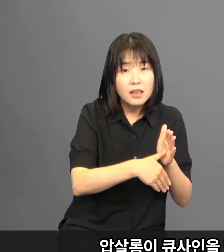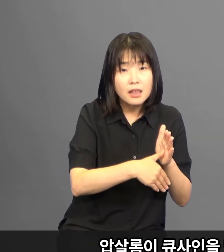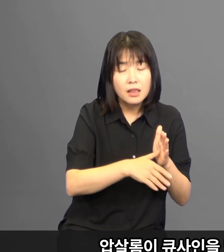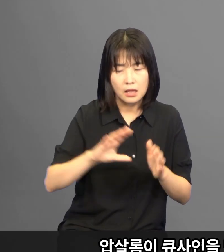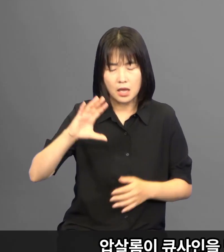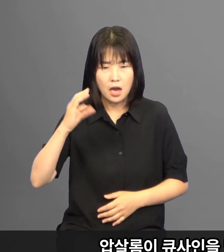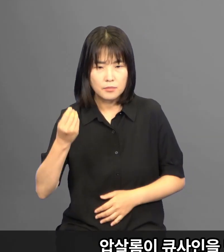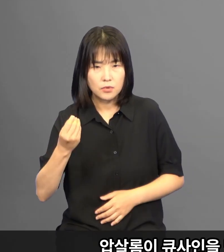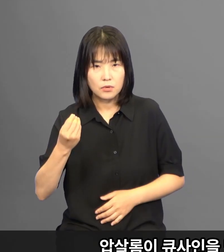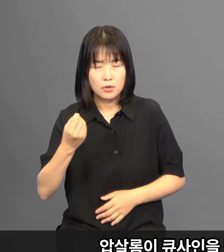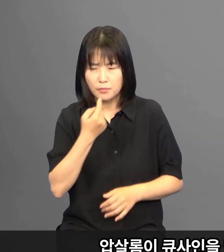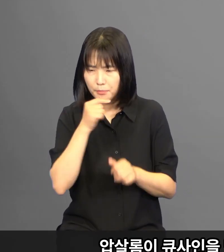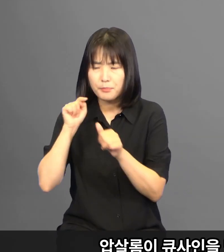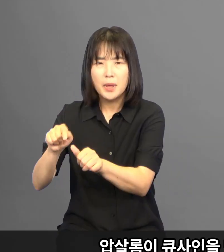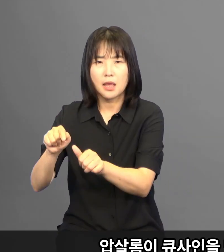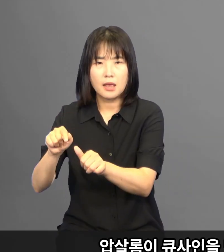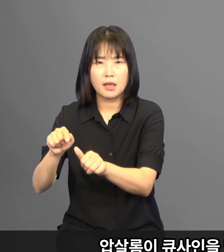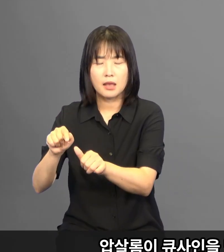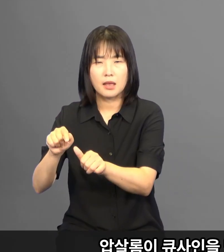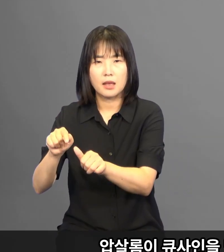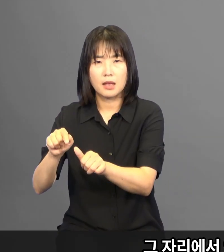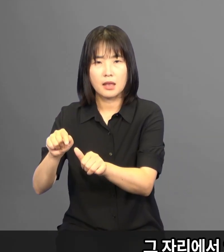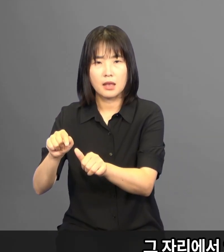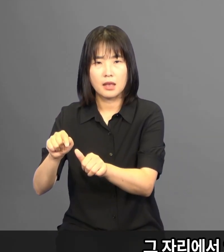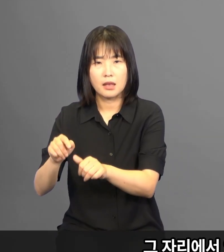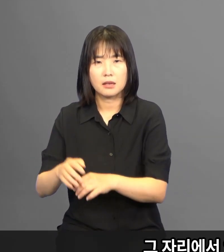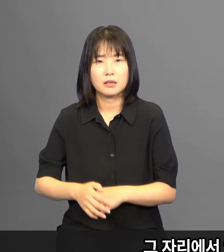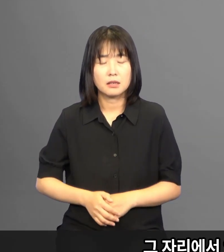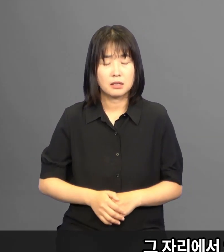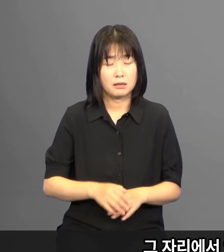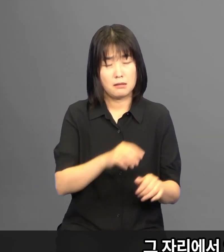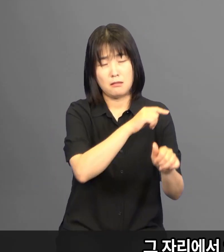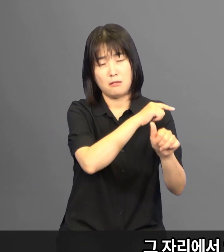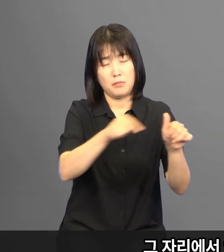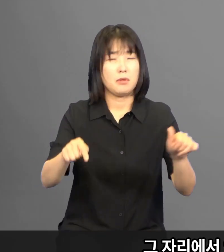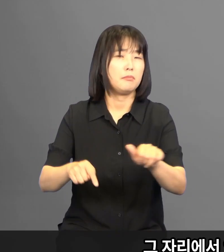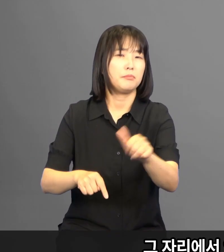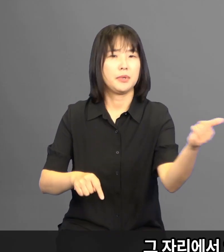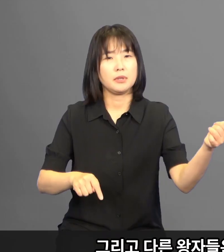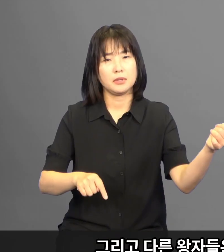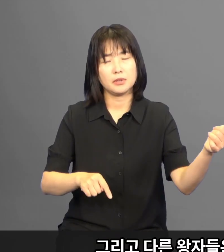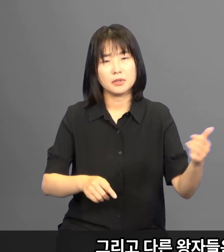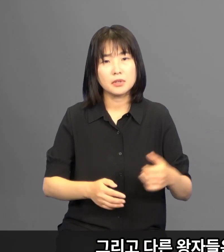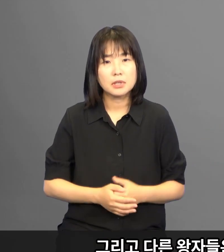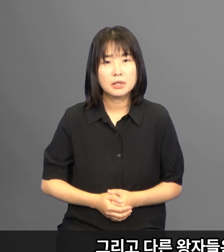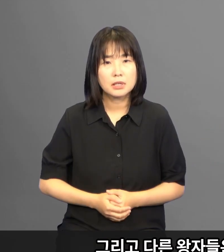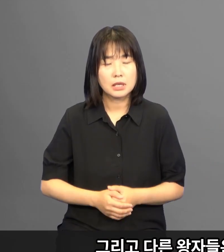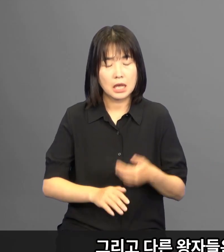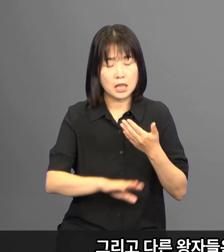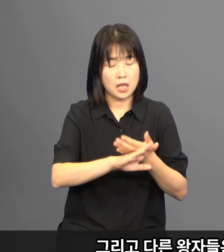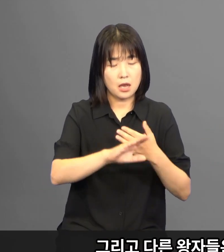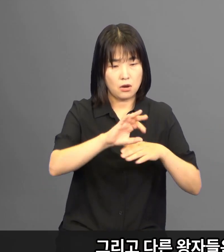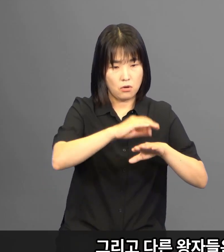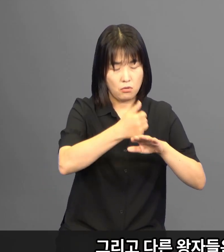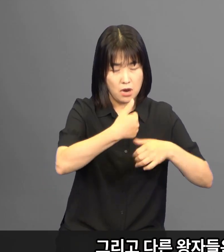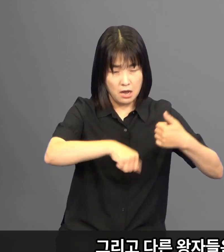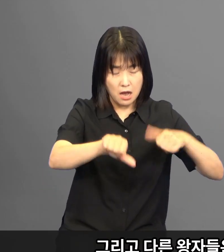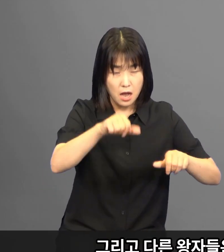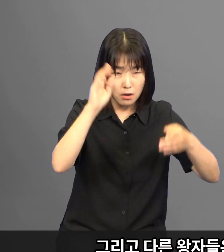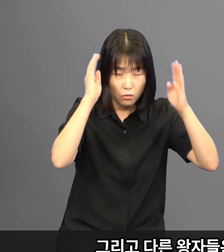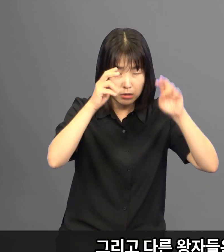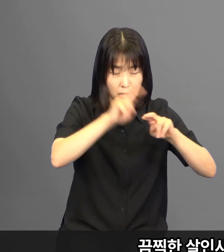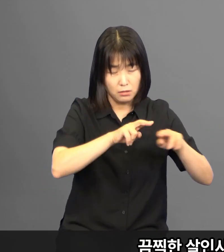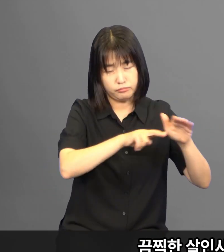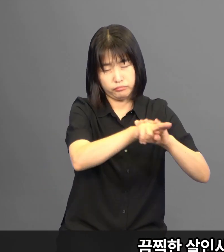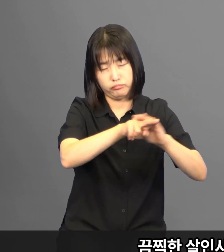압살롬이 큐사인을 냅니다. 죽여라. 그래가지고 그 자리에서 암논은 죽고 말아요. 그리고 다른 왕자들은 노새를 타고 도망을